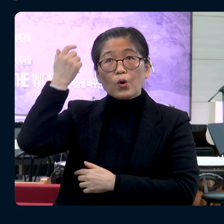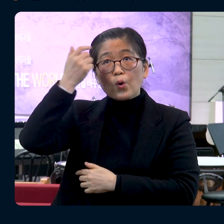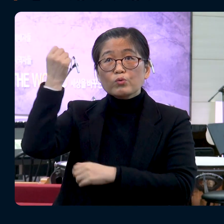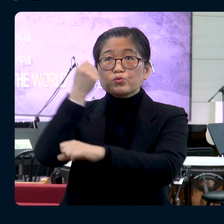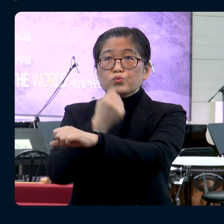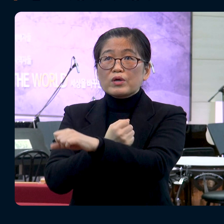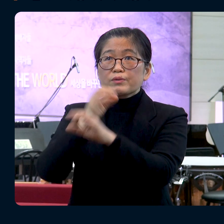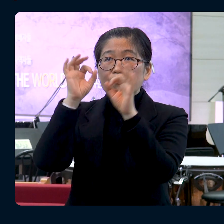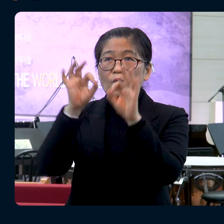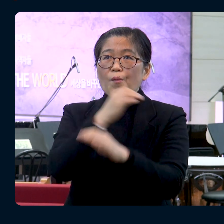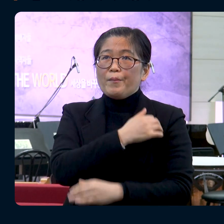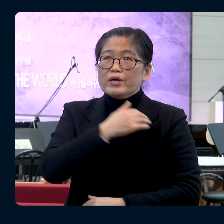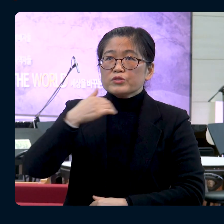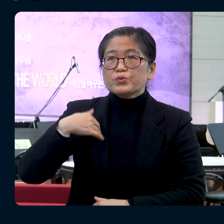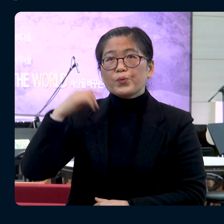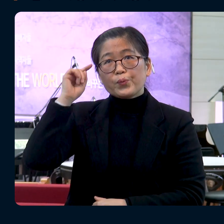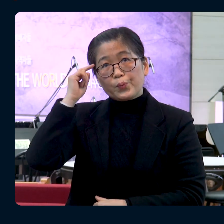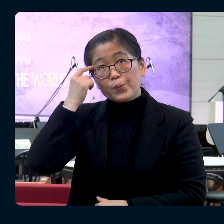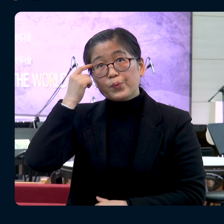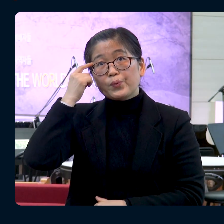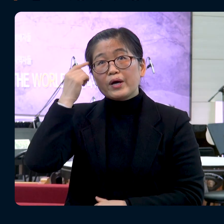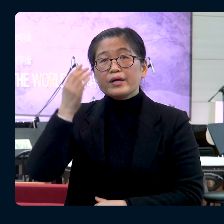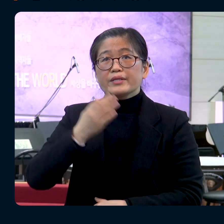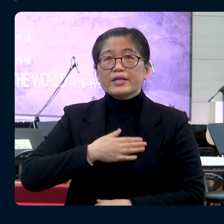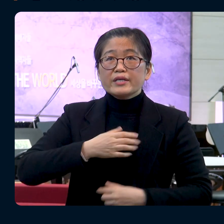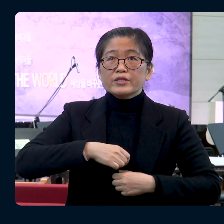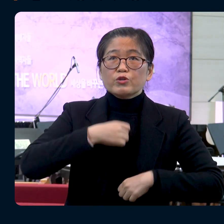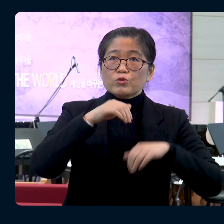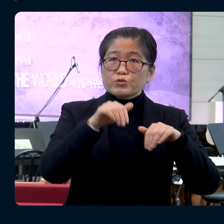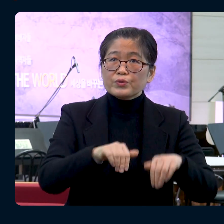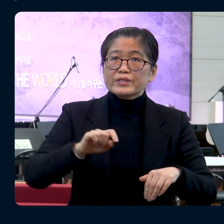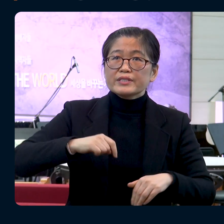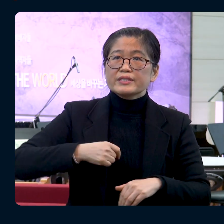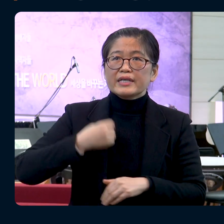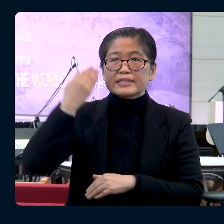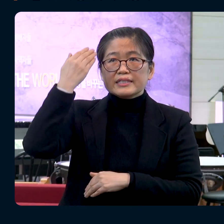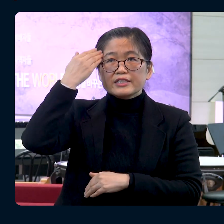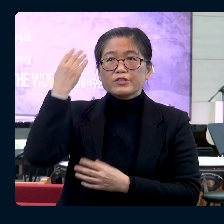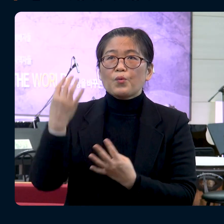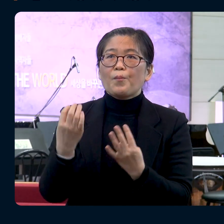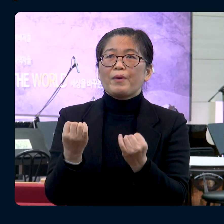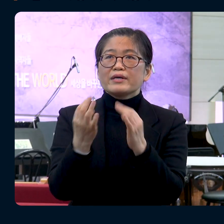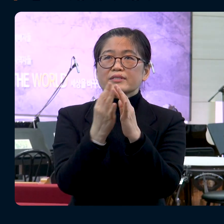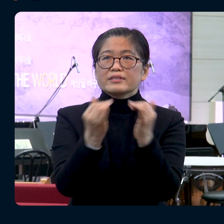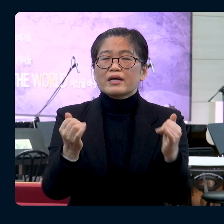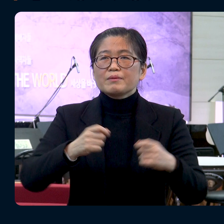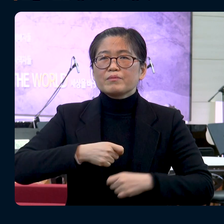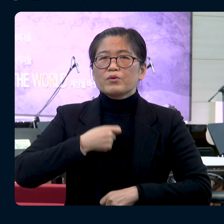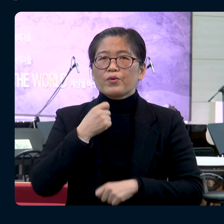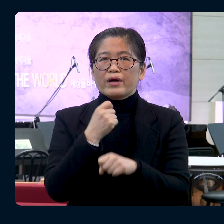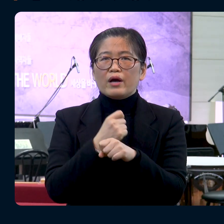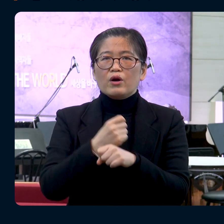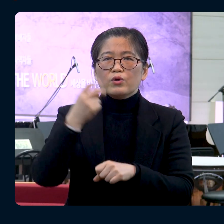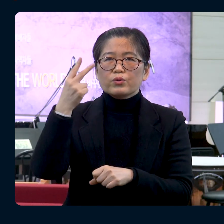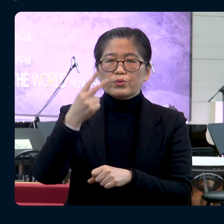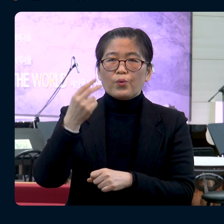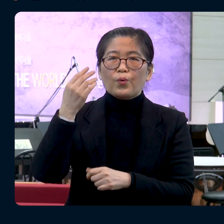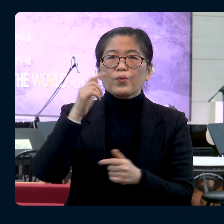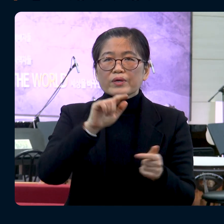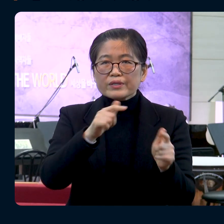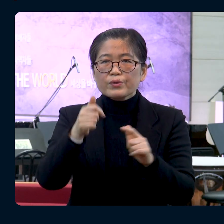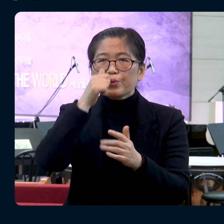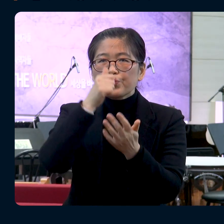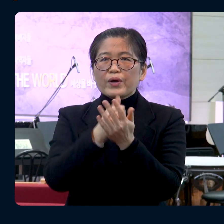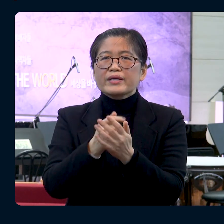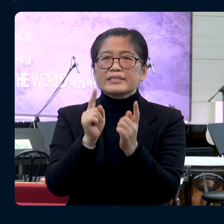읽습니다. 그가 자기 영혼에 수고한 것을 보고 만족하게 여길 것이라. 나의 의로운 종이 자기 지식으로